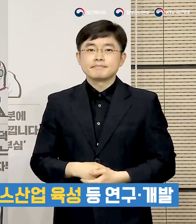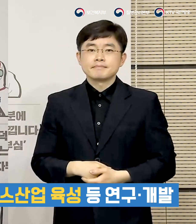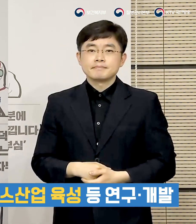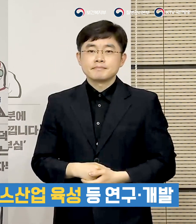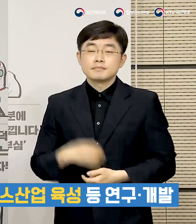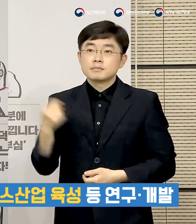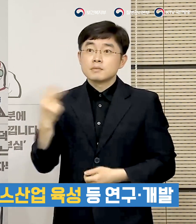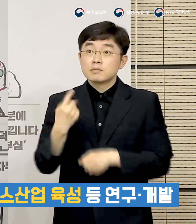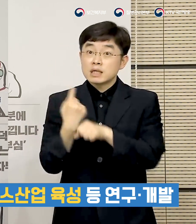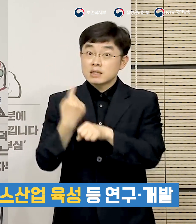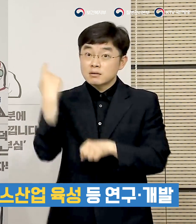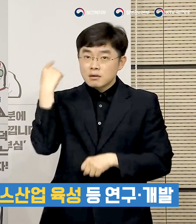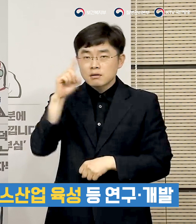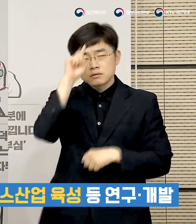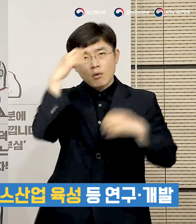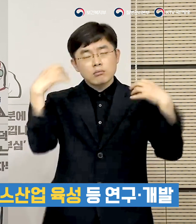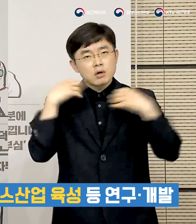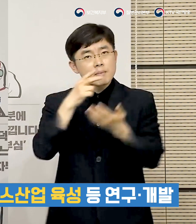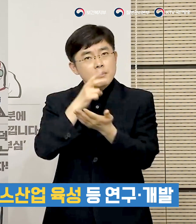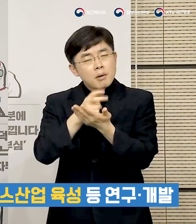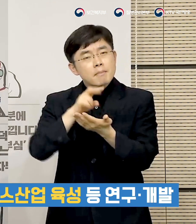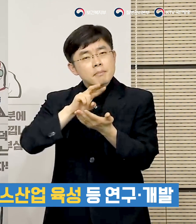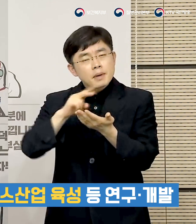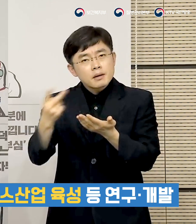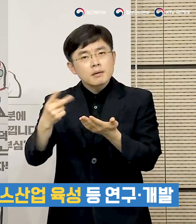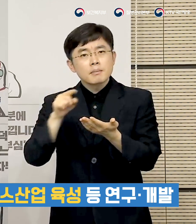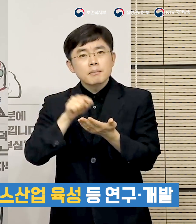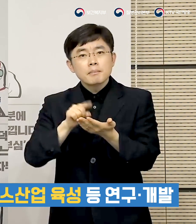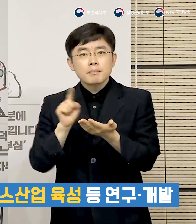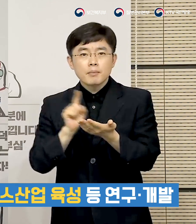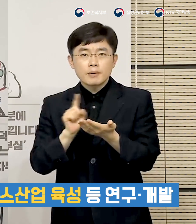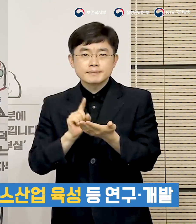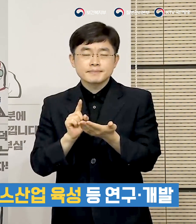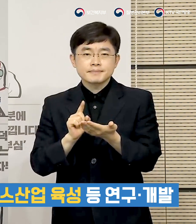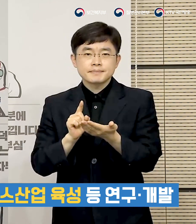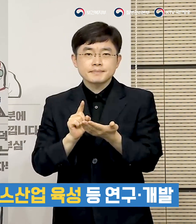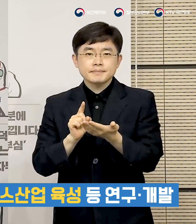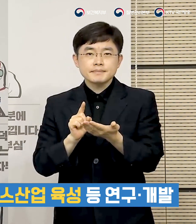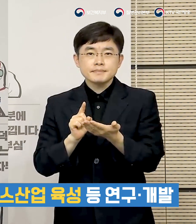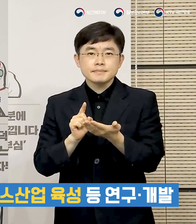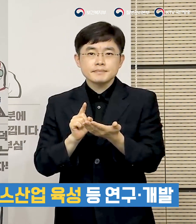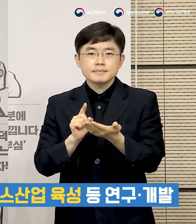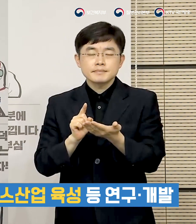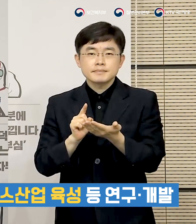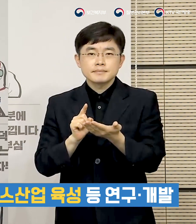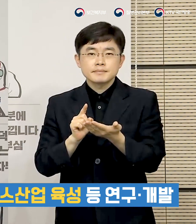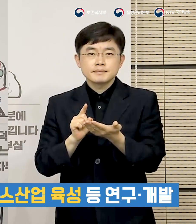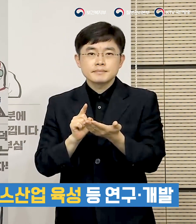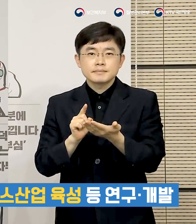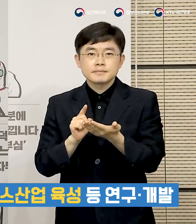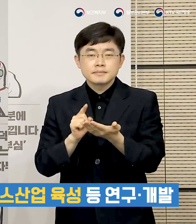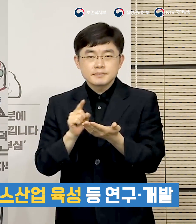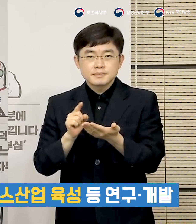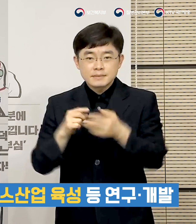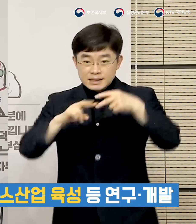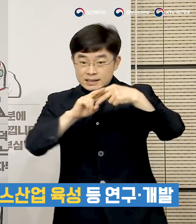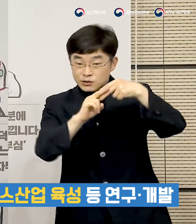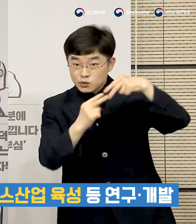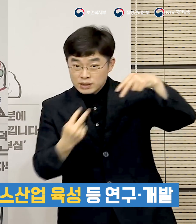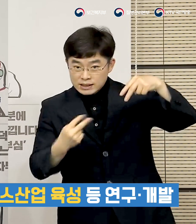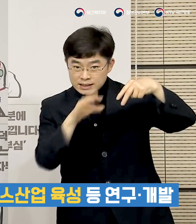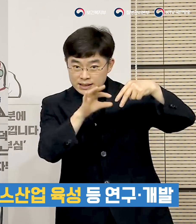또 작년에 정부에서 법 개정을 통해서 새롭게 지금 추가되는 사업들이 줄기세포로